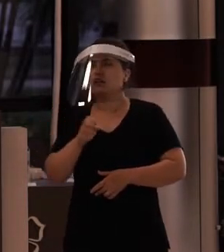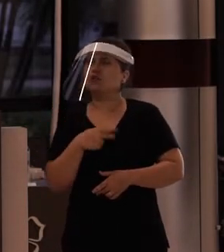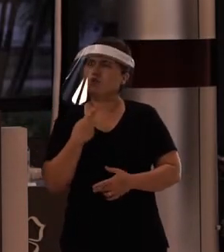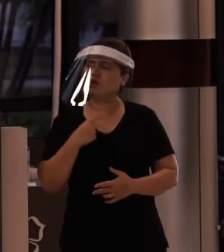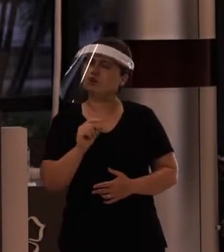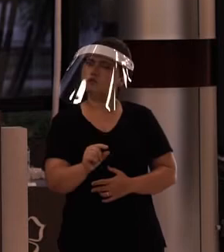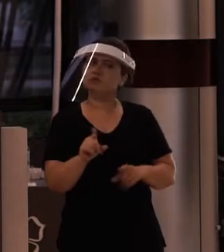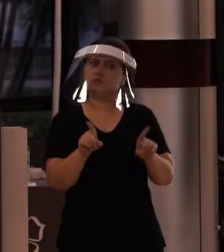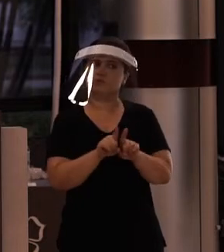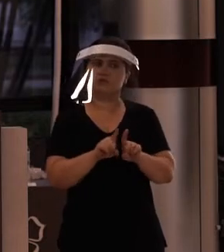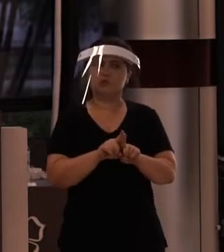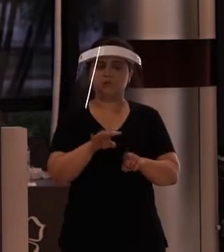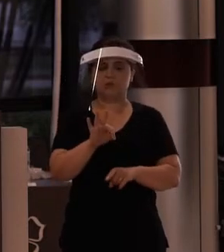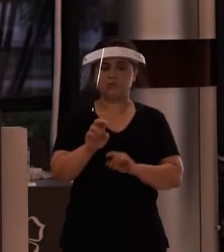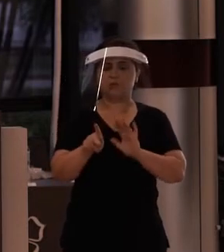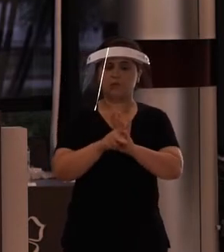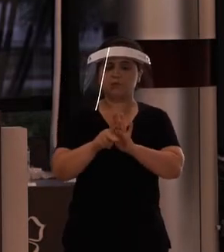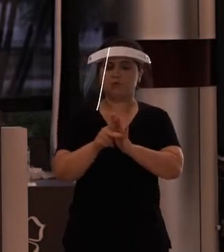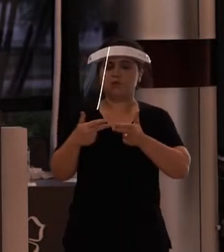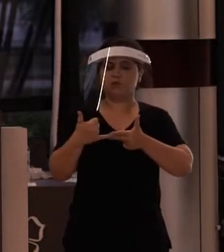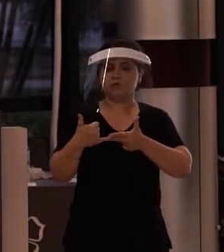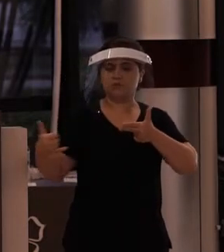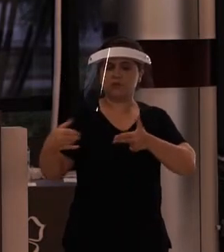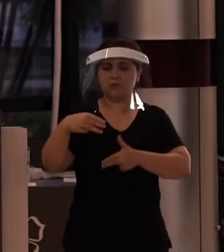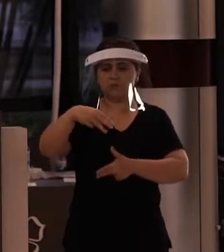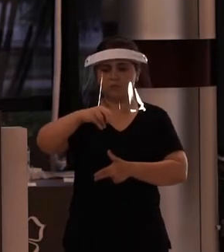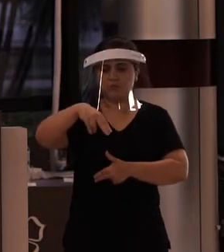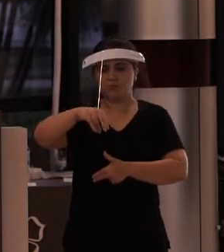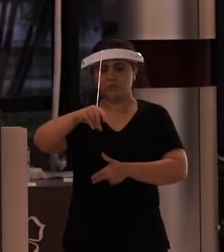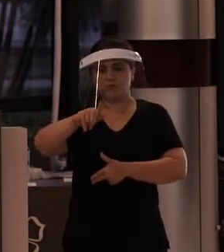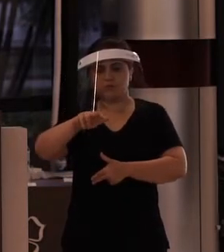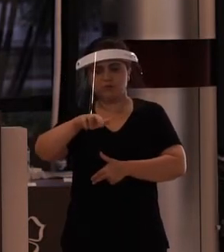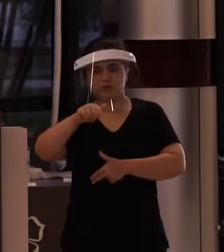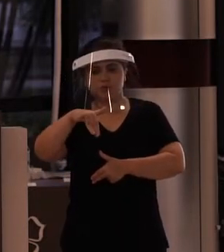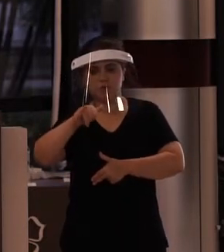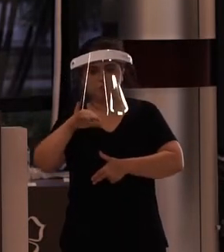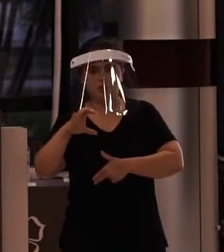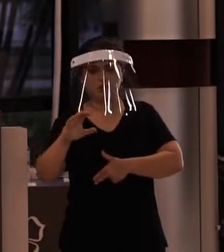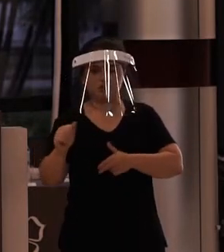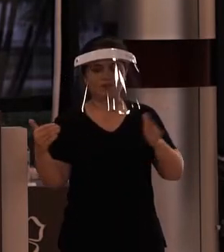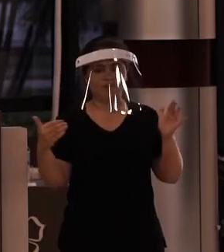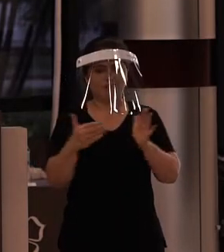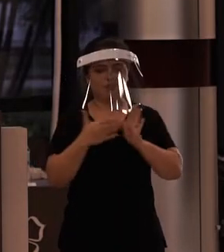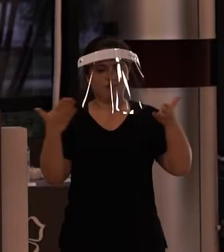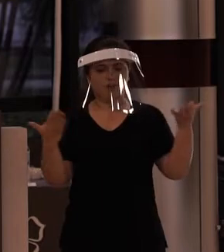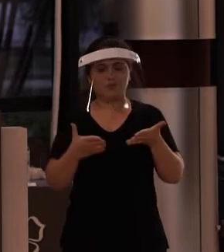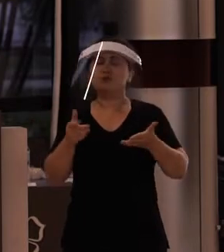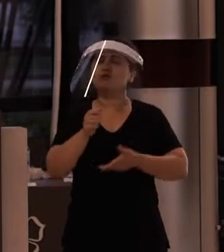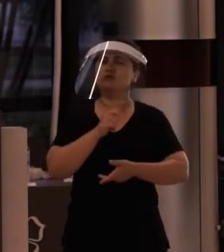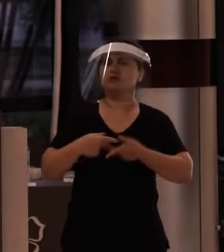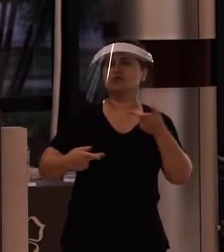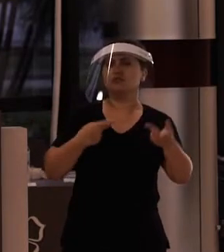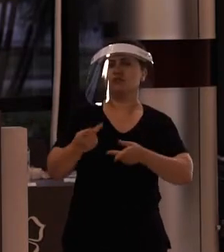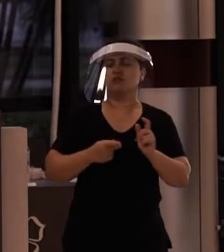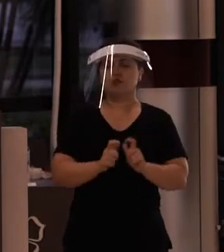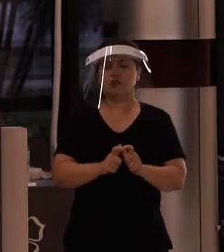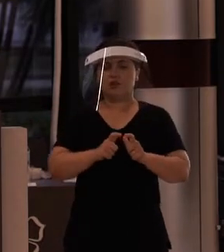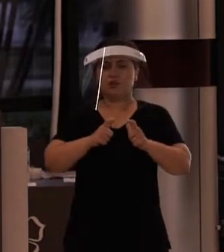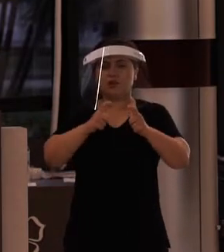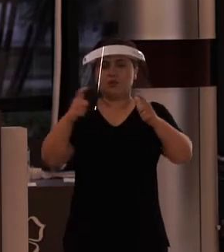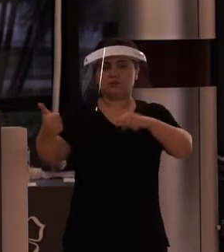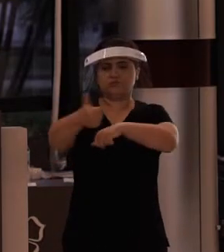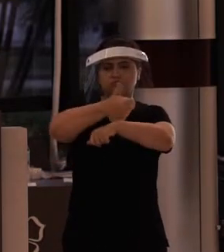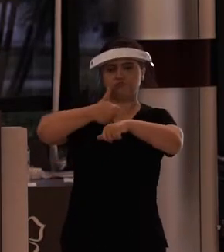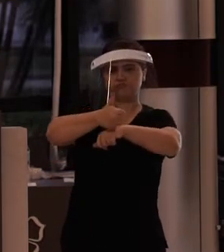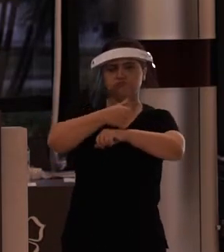Karine, da termografia monocromática, né? Inclusive, até hoje diz que os grandes